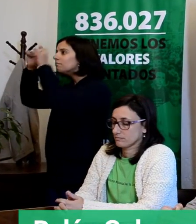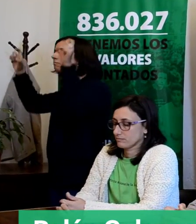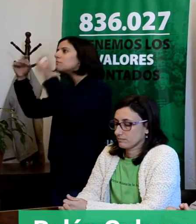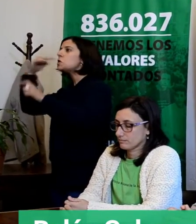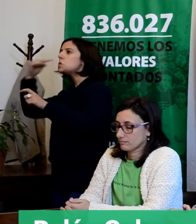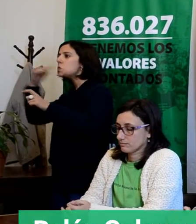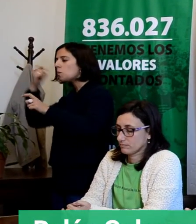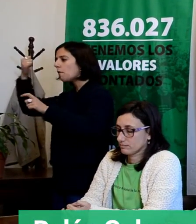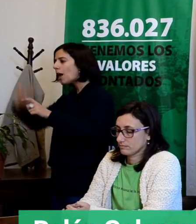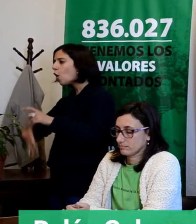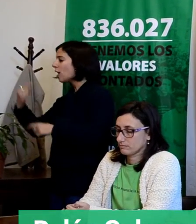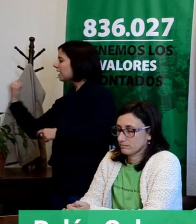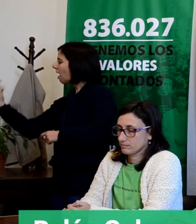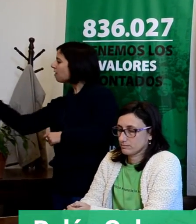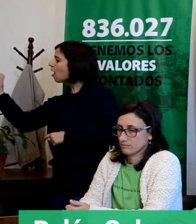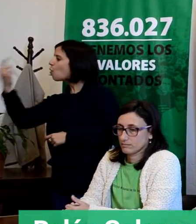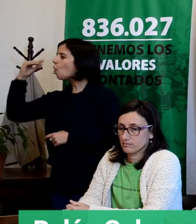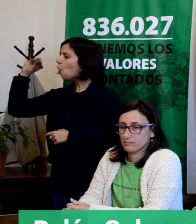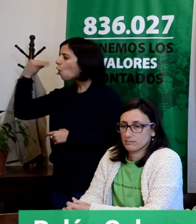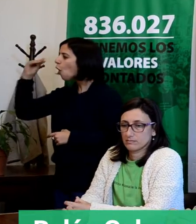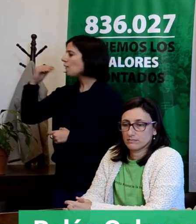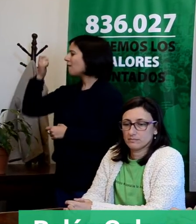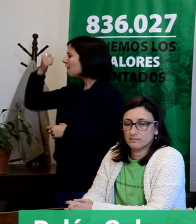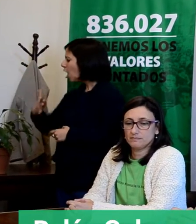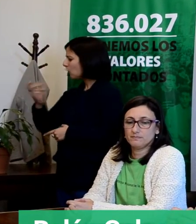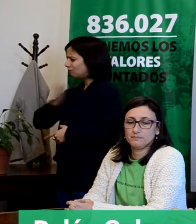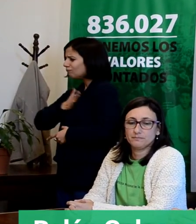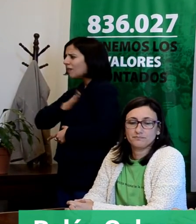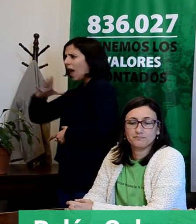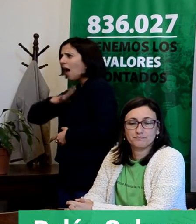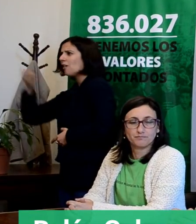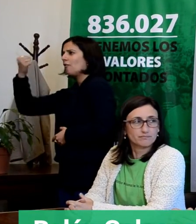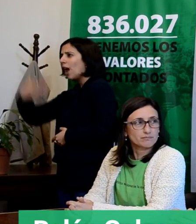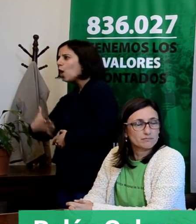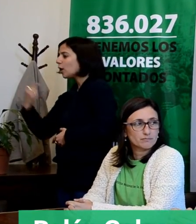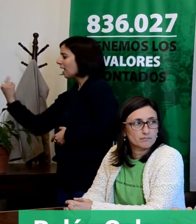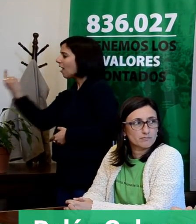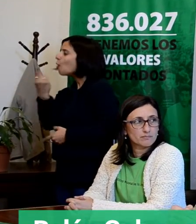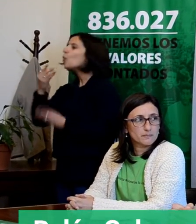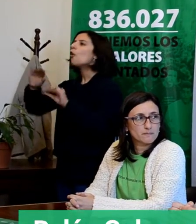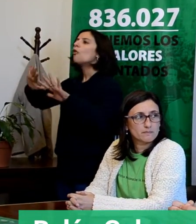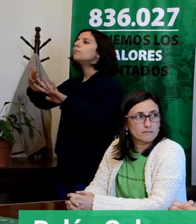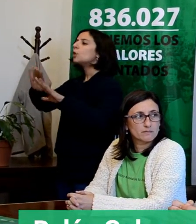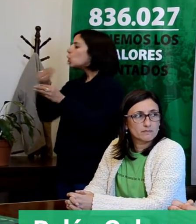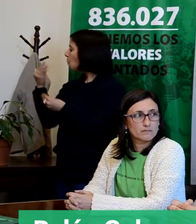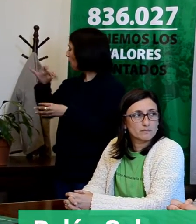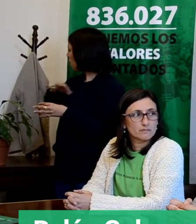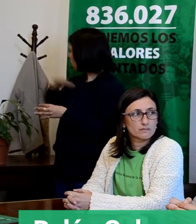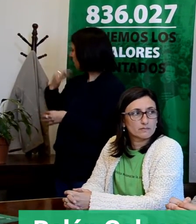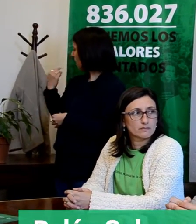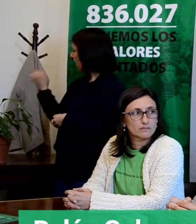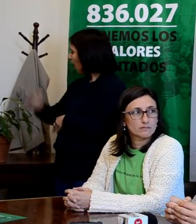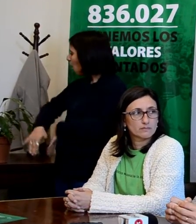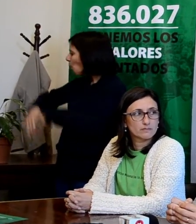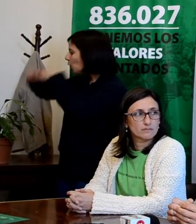cada joven es un valor en sí mismo, que cada uno trae consigo valores respecto de cómo ha vivido,